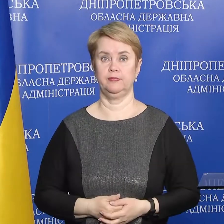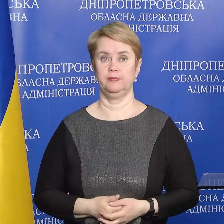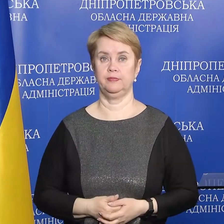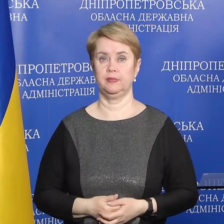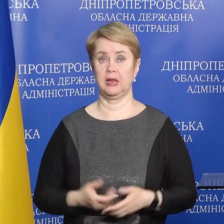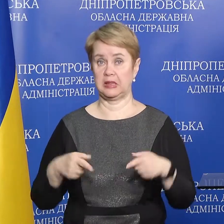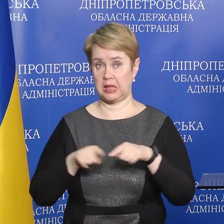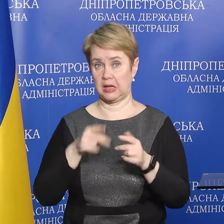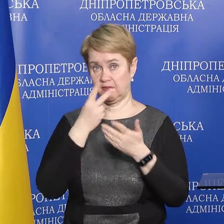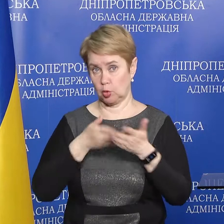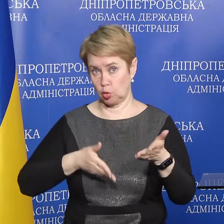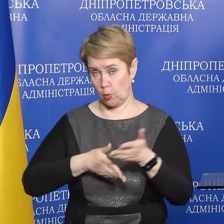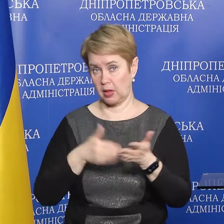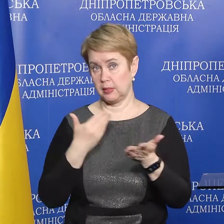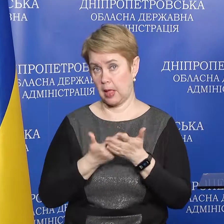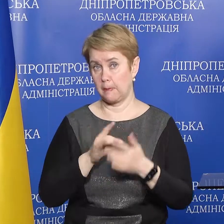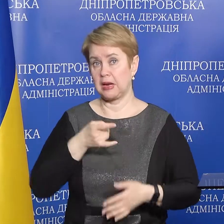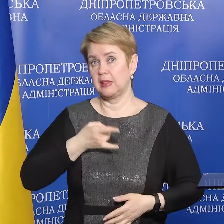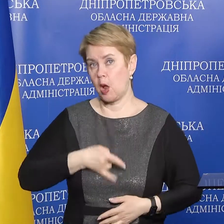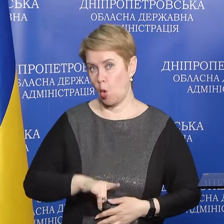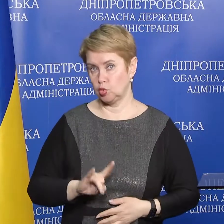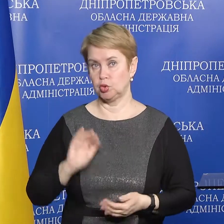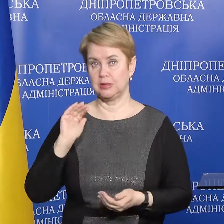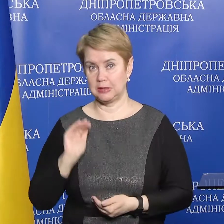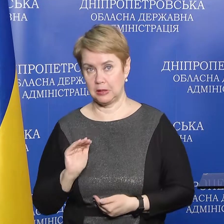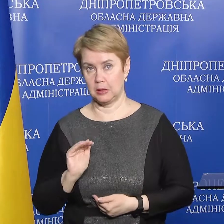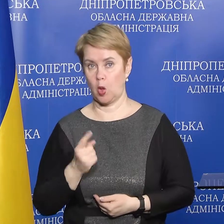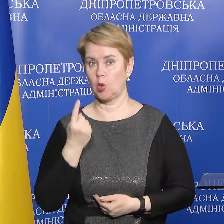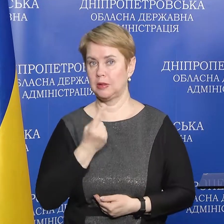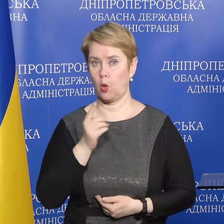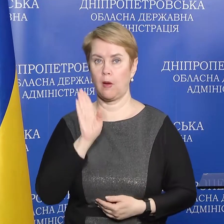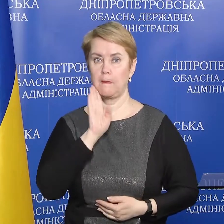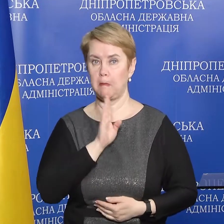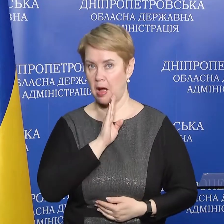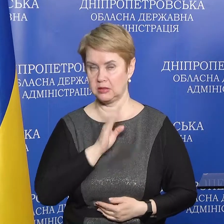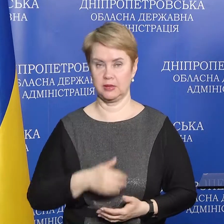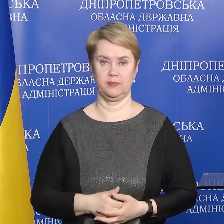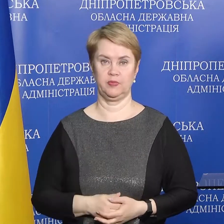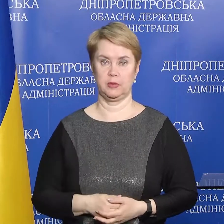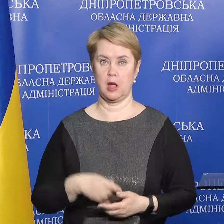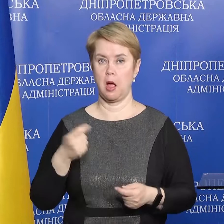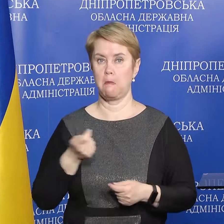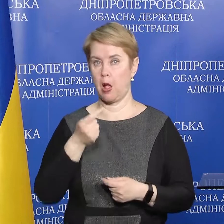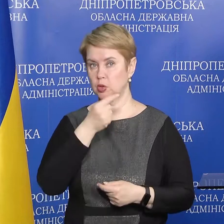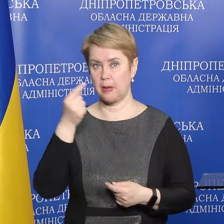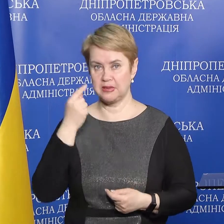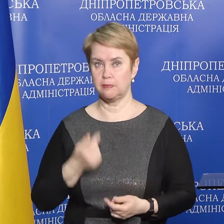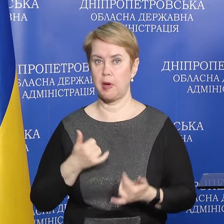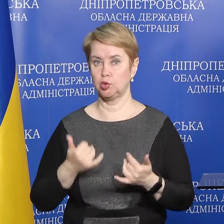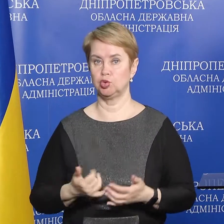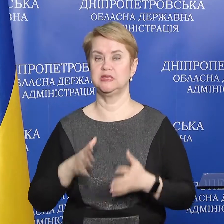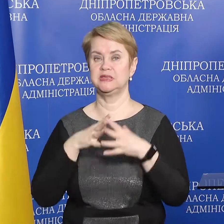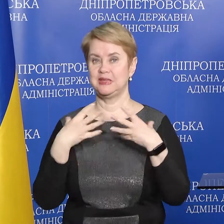такі види допомог, наприклад, при народженні дитини, одинока мати, малозабезпеченим